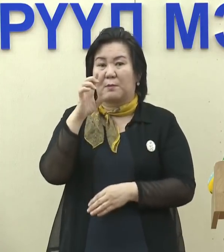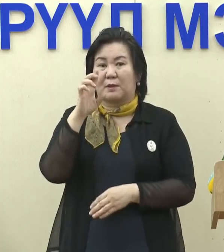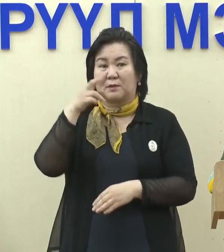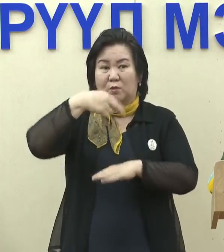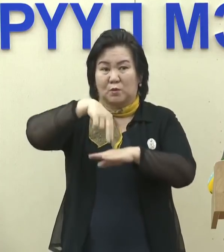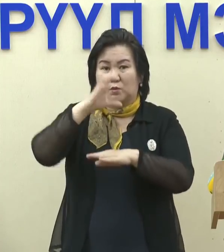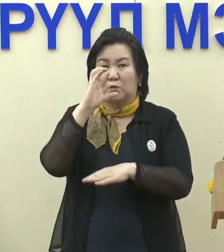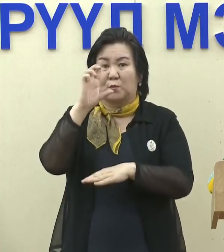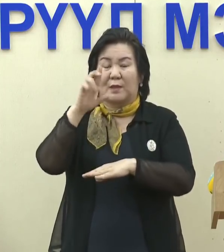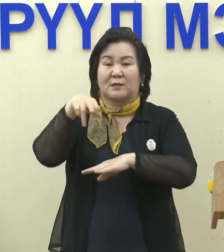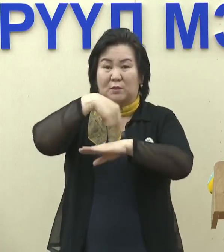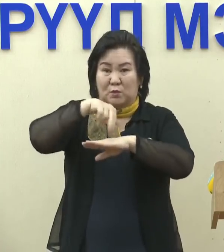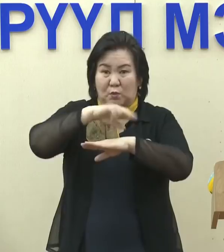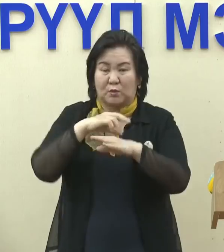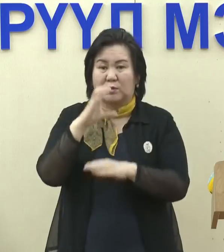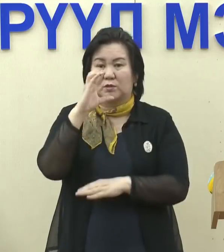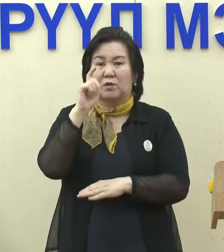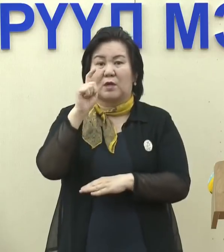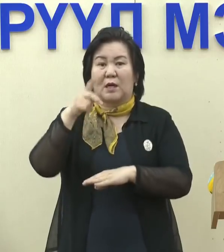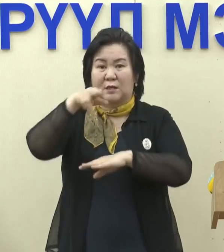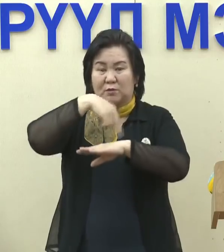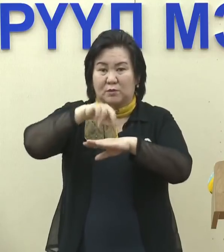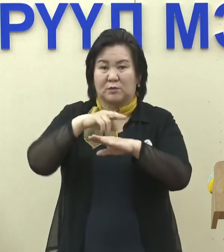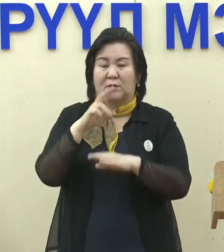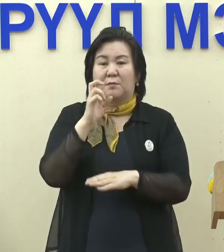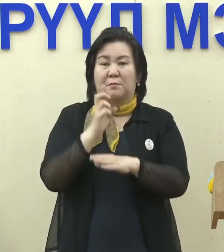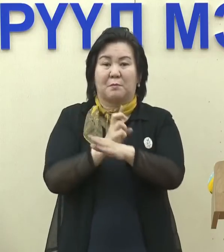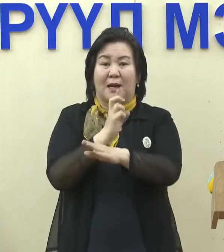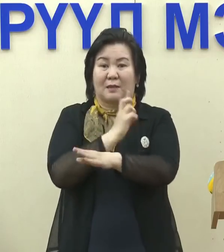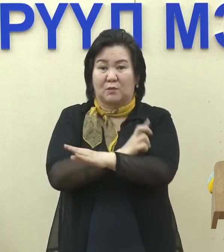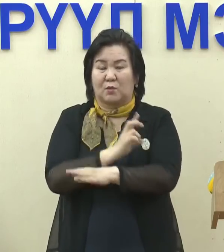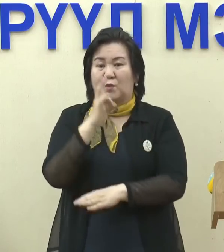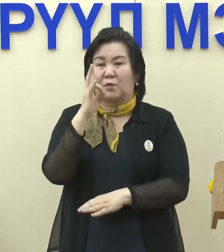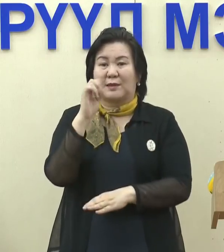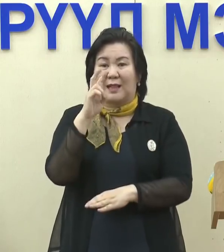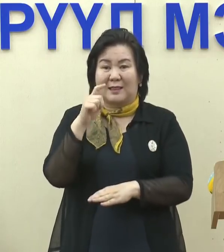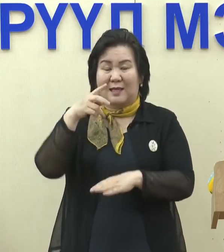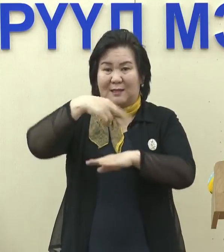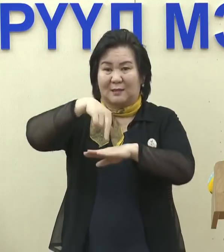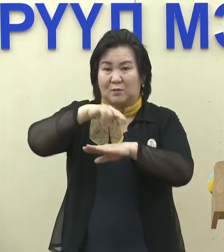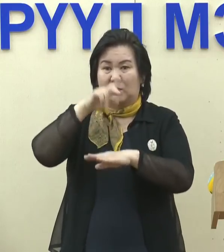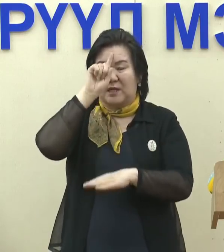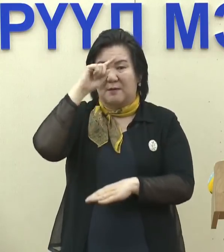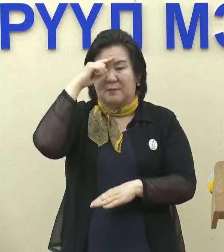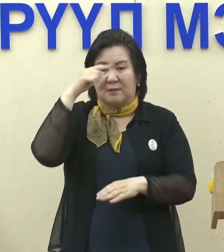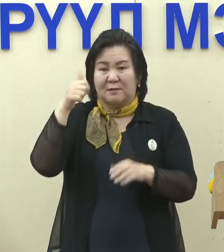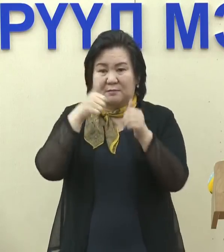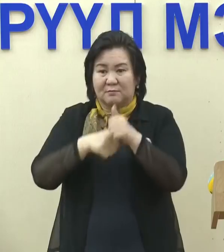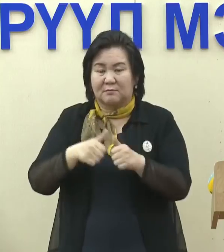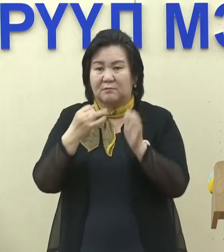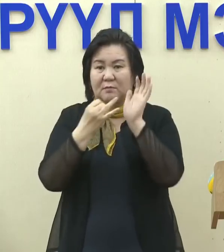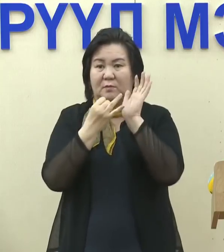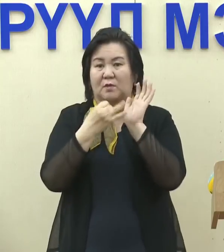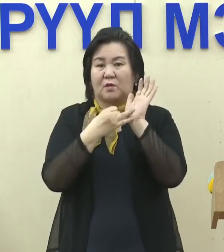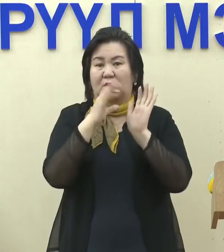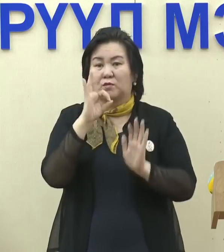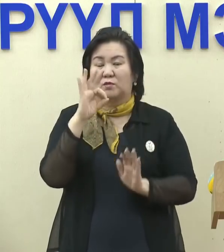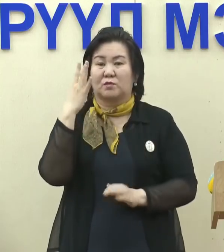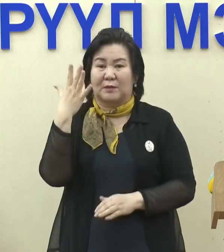дүүрэг, Сонгон хайрхан дүүргийн эмнэлгүүд, Багнуур, Налахын эмнэлгүүдийг чөлөөлөөд нийтдээ бол 705 орыг